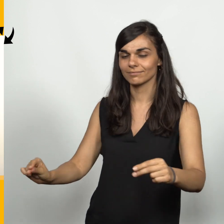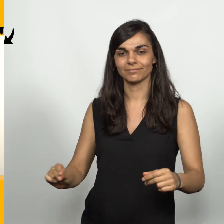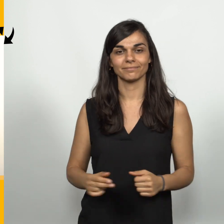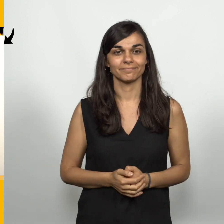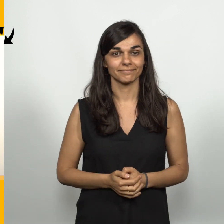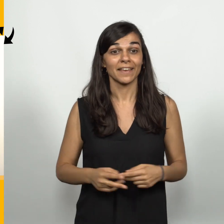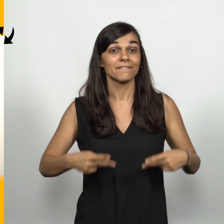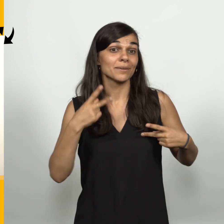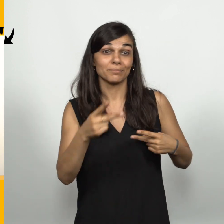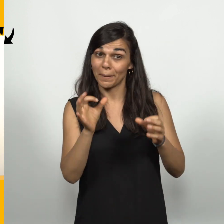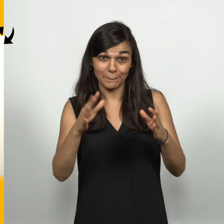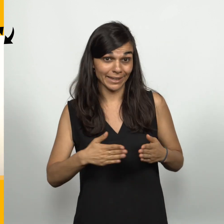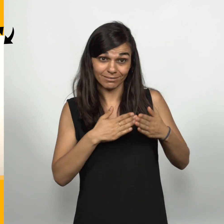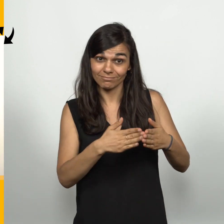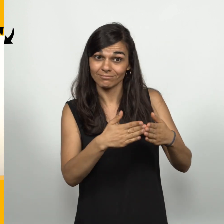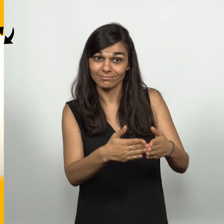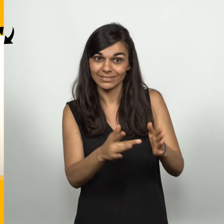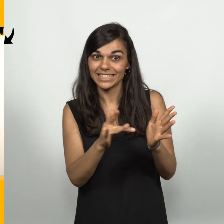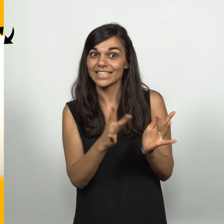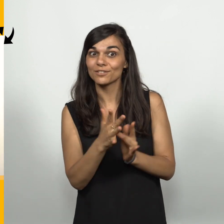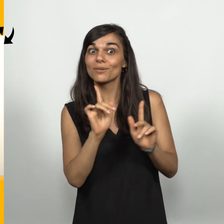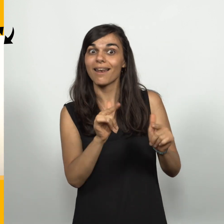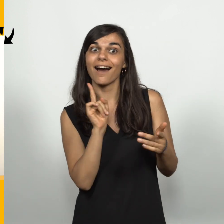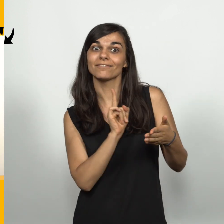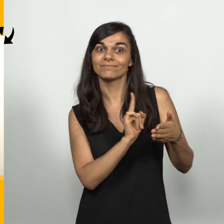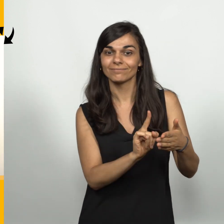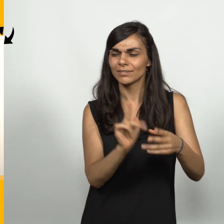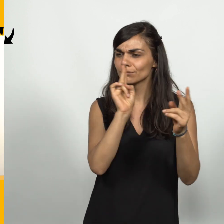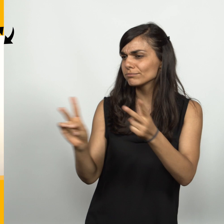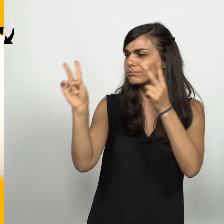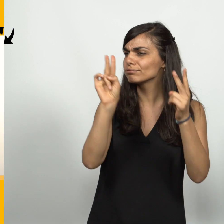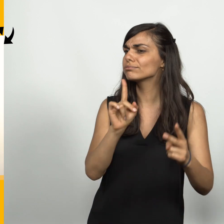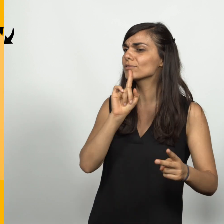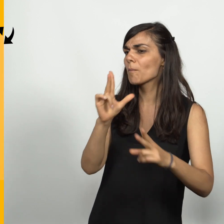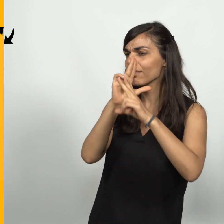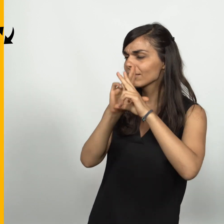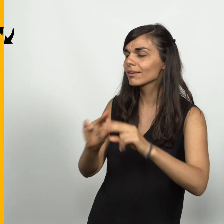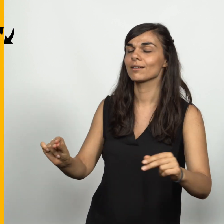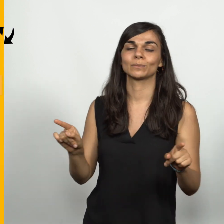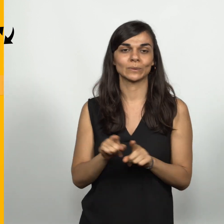votre tempête. Alors tenez ferme, regardez à lui et restez en paix. Bonne journée.